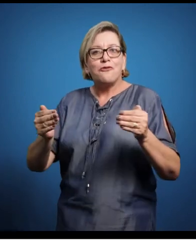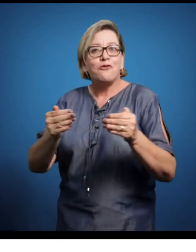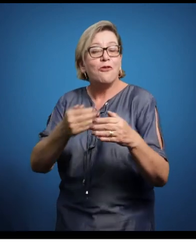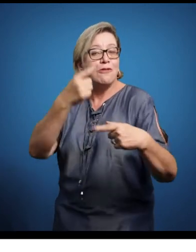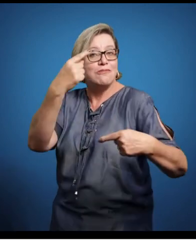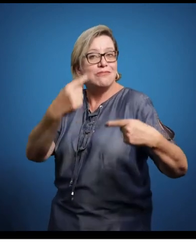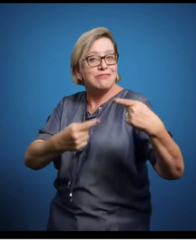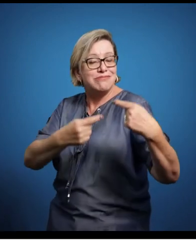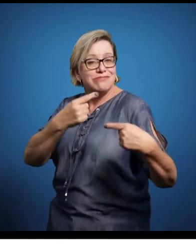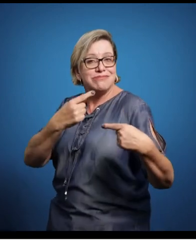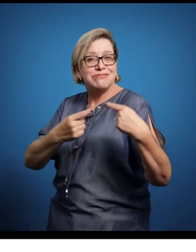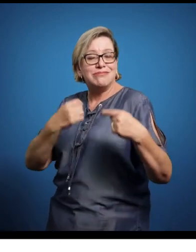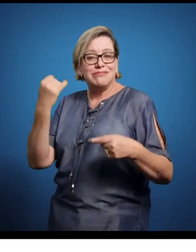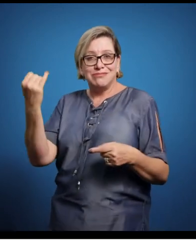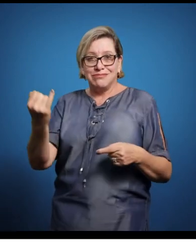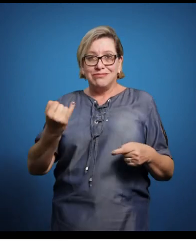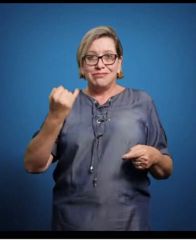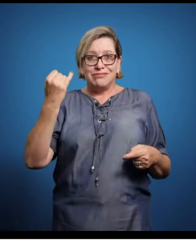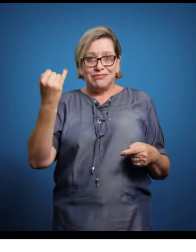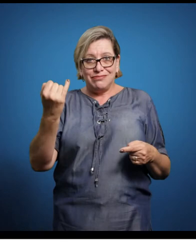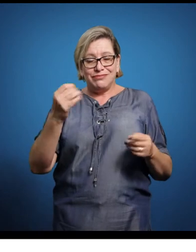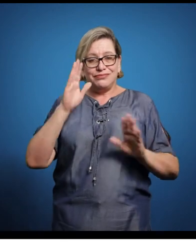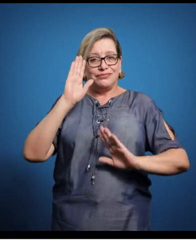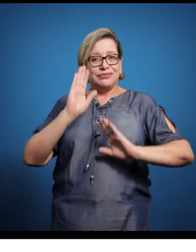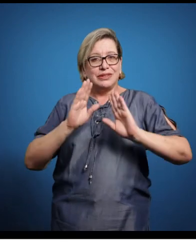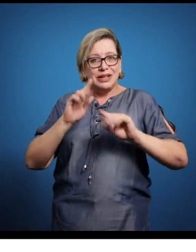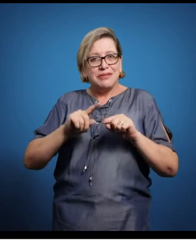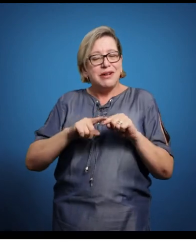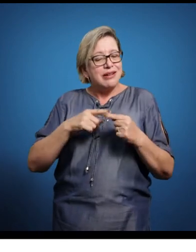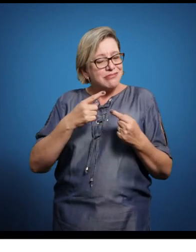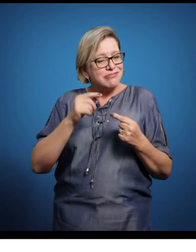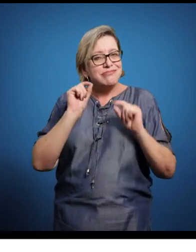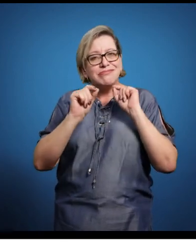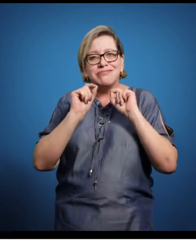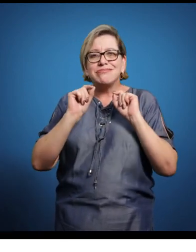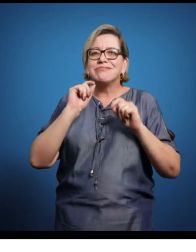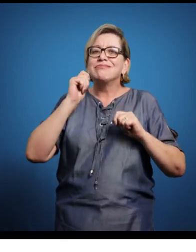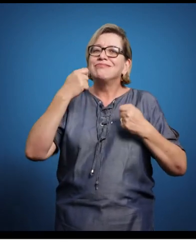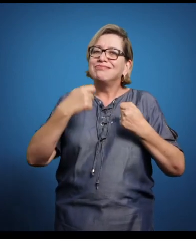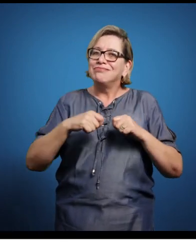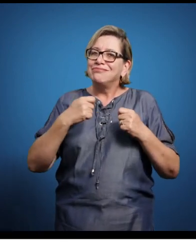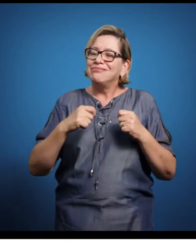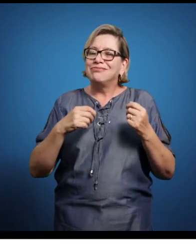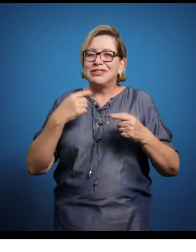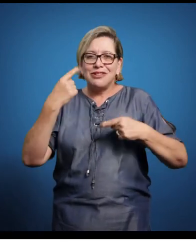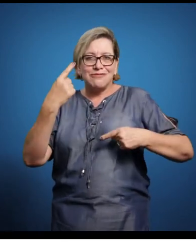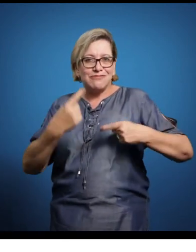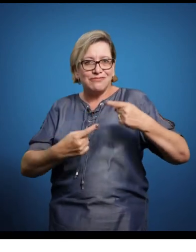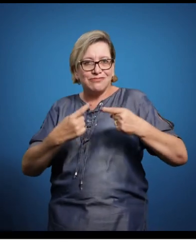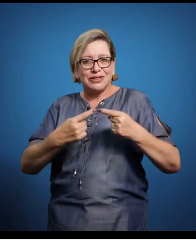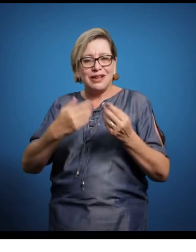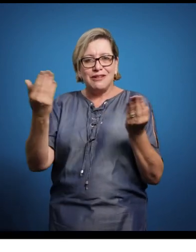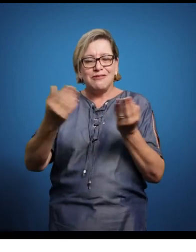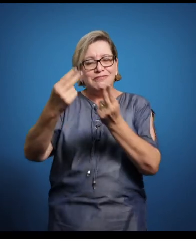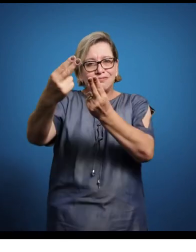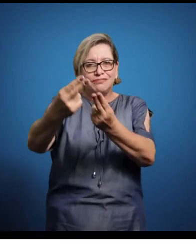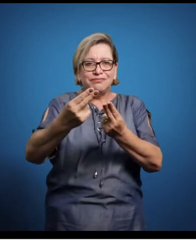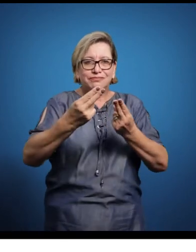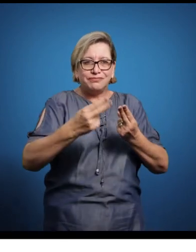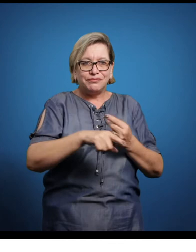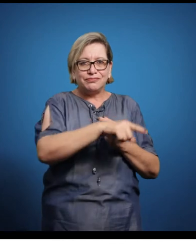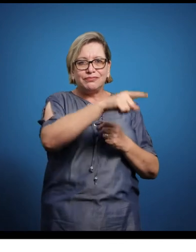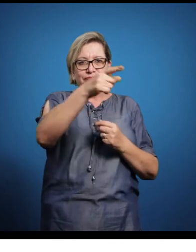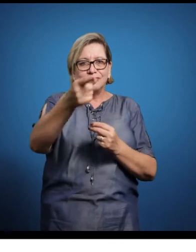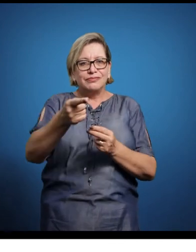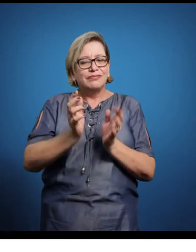civilizado em algumas questões polêmicas mas que são necessárias para que a gente possa discutir então eu te convida a participar da disciplina